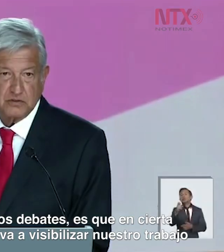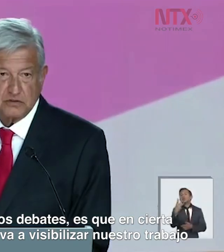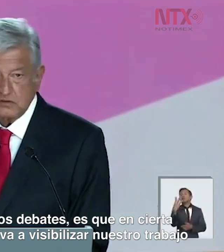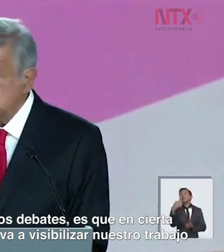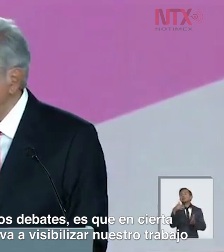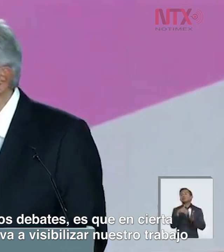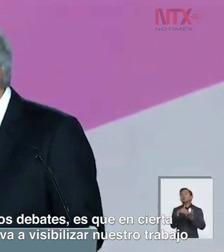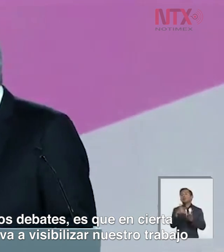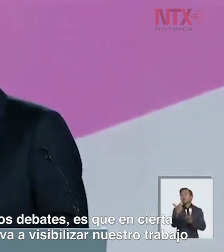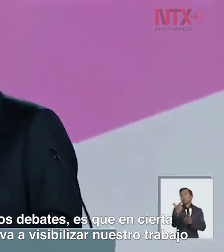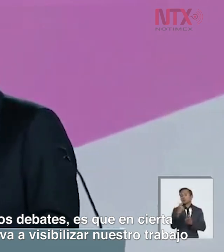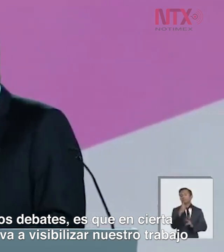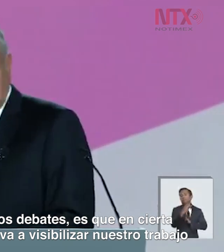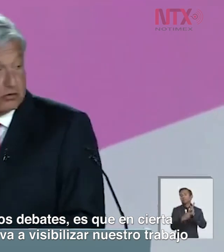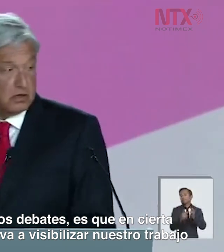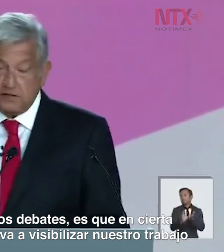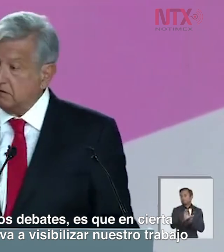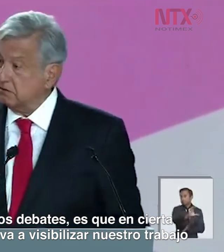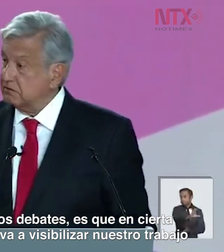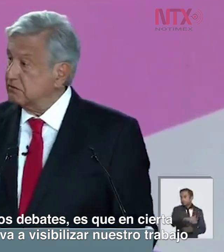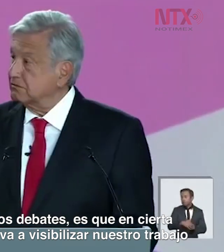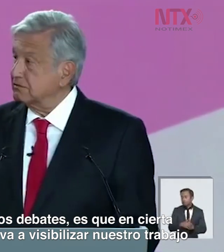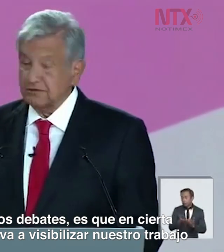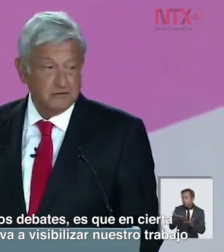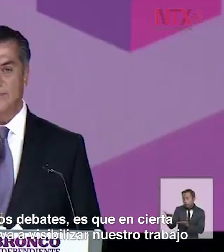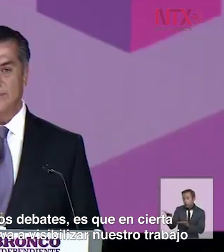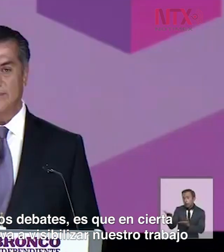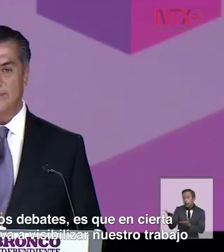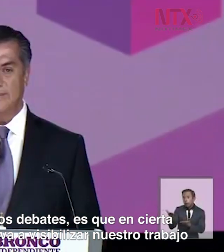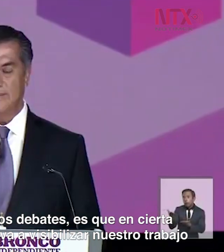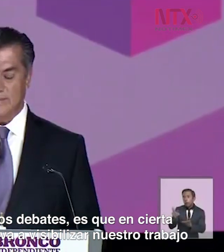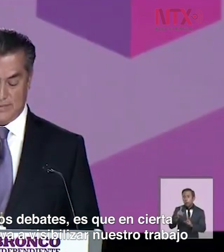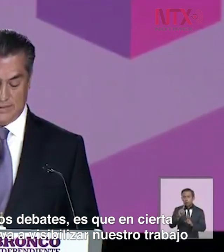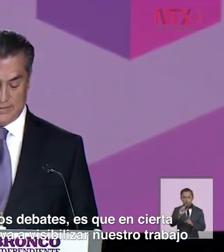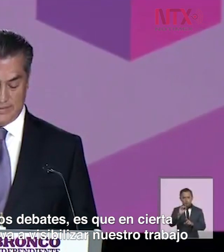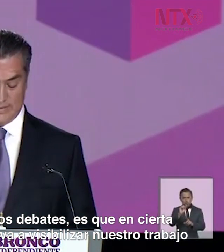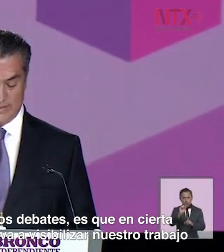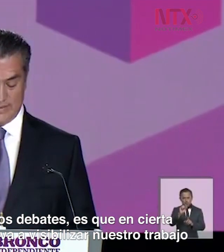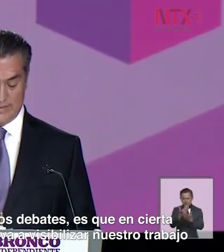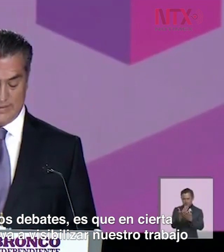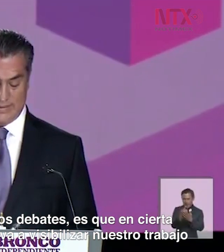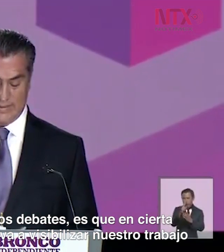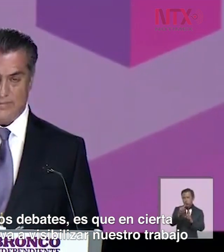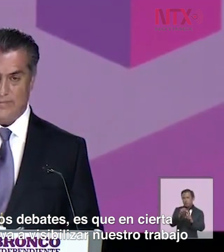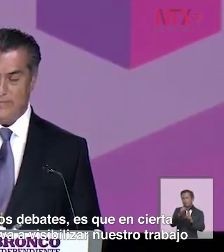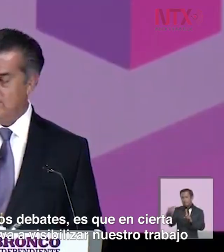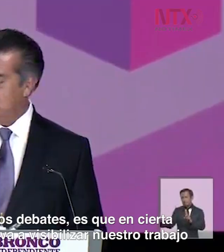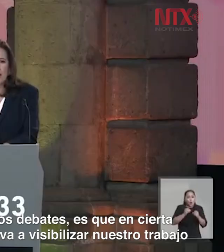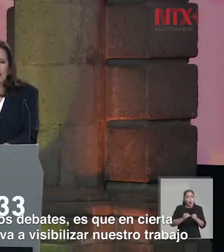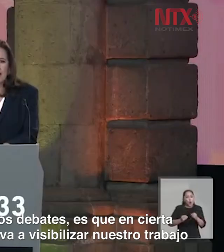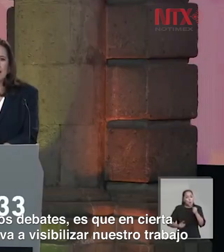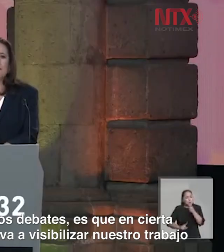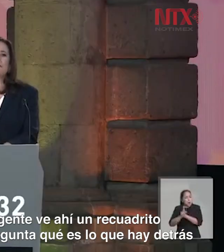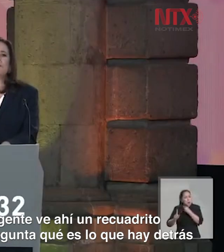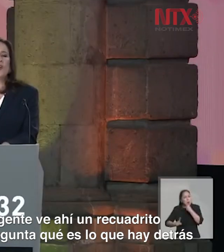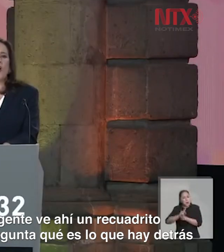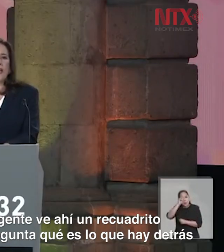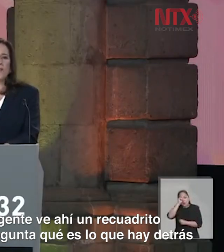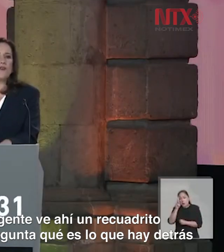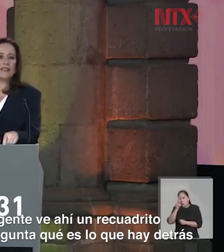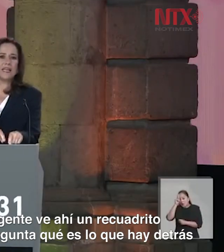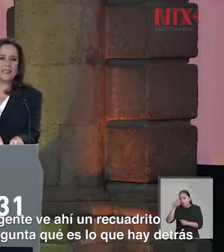participamos en los debates, es que en cierta forma ayuda de manera positiva a visibilizar nuestro trabajo,